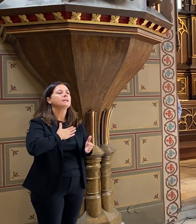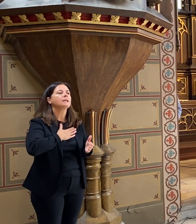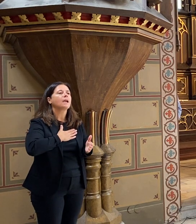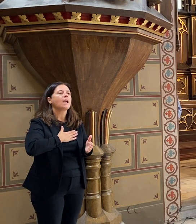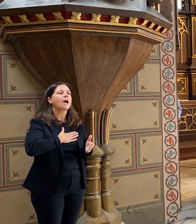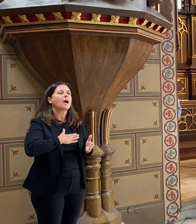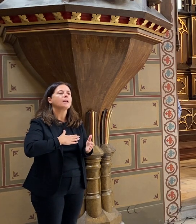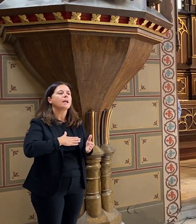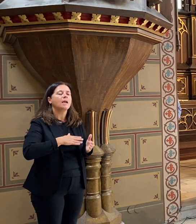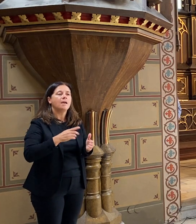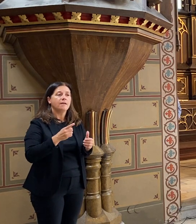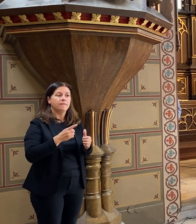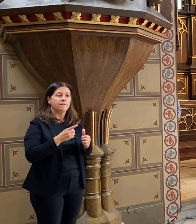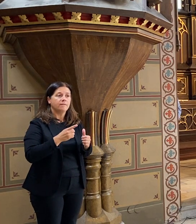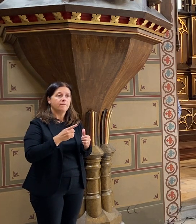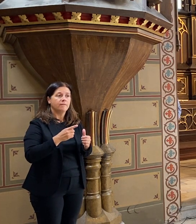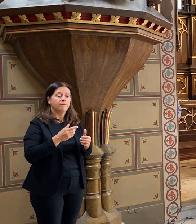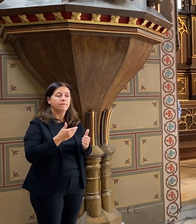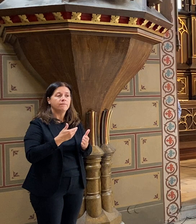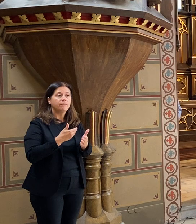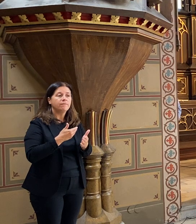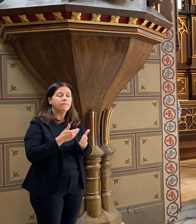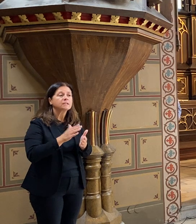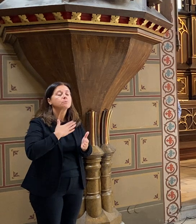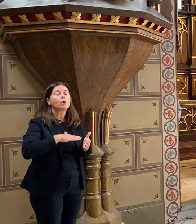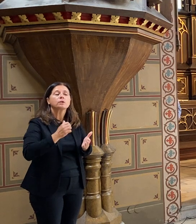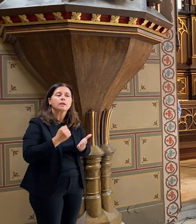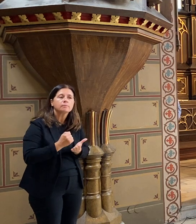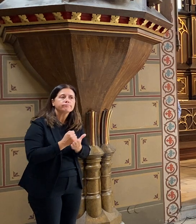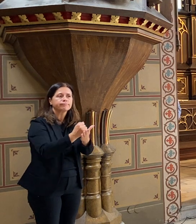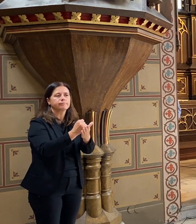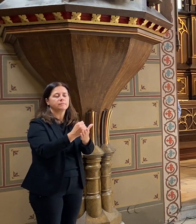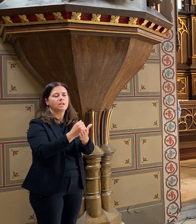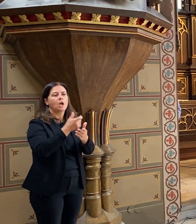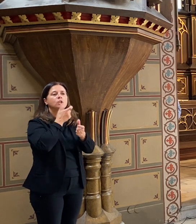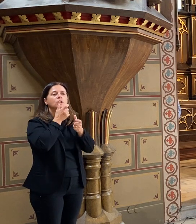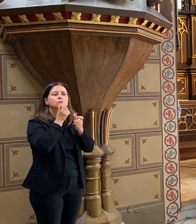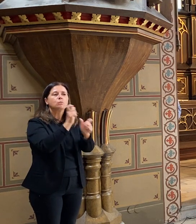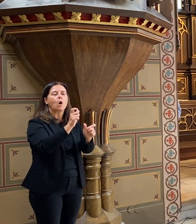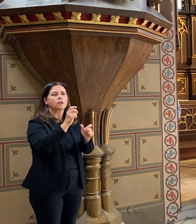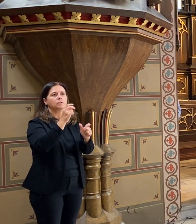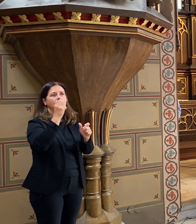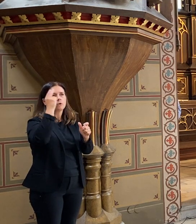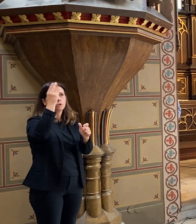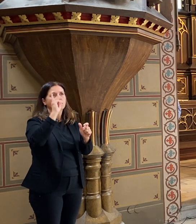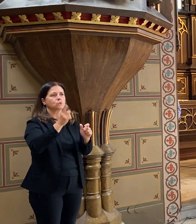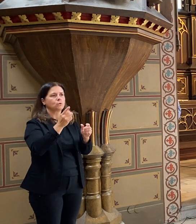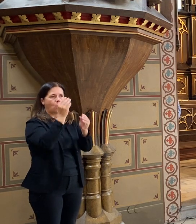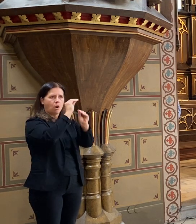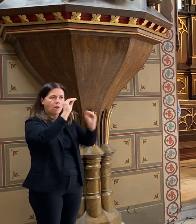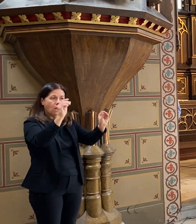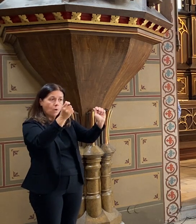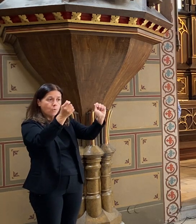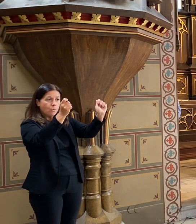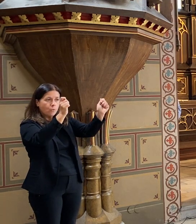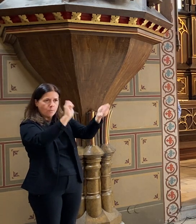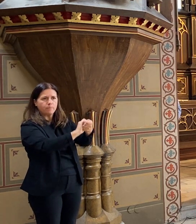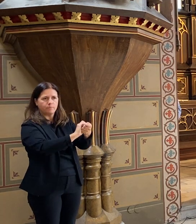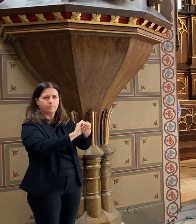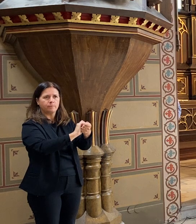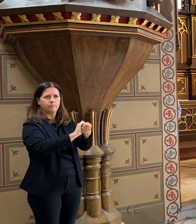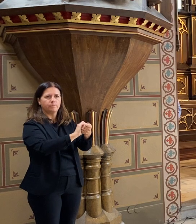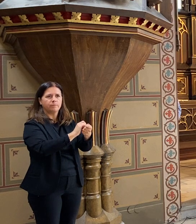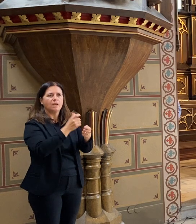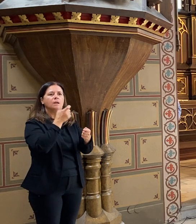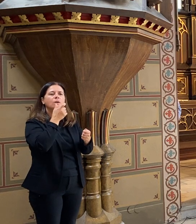einen Beitrag leisten wollen, ist, dass das Wort Gottes konkrete Gestalt gibt. Das Wort Gottes, das ein